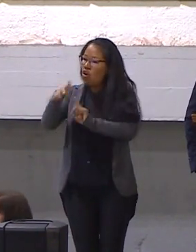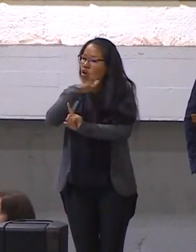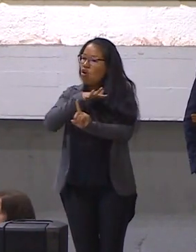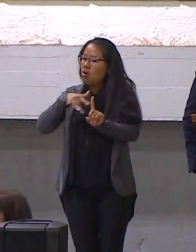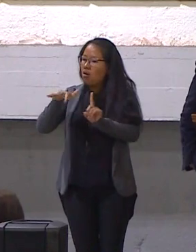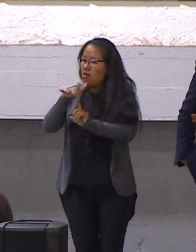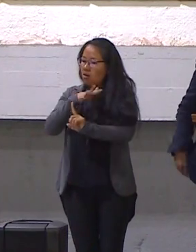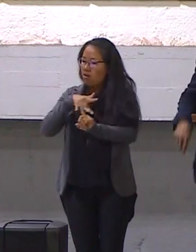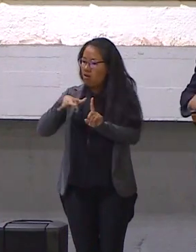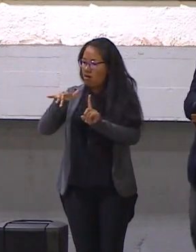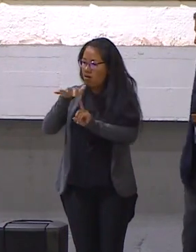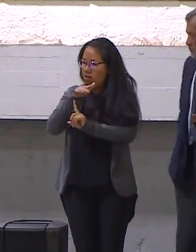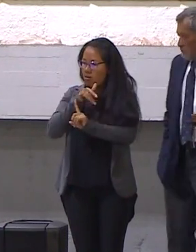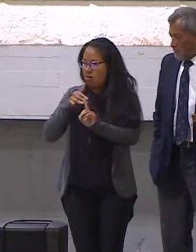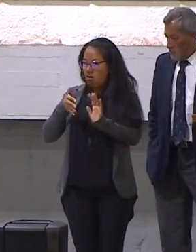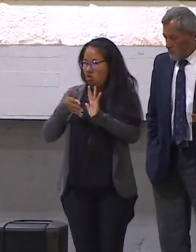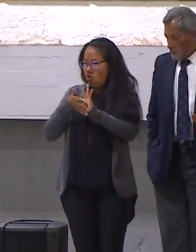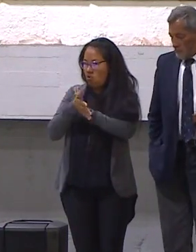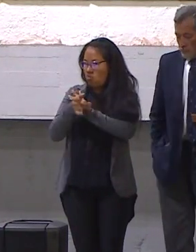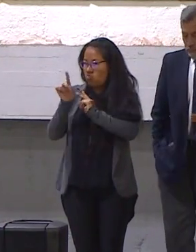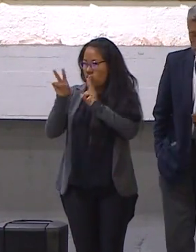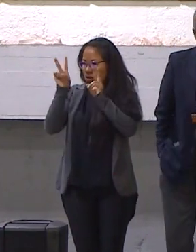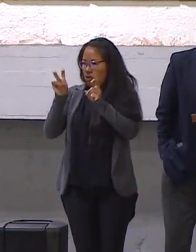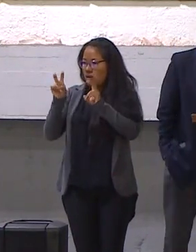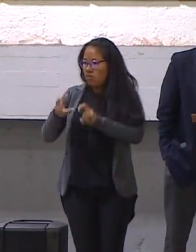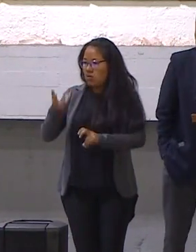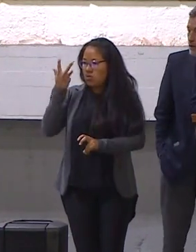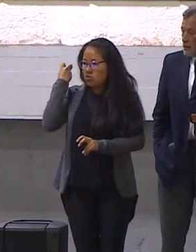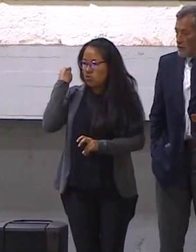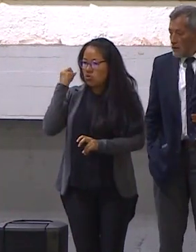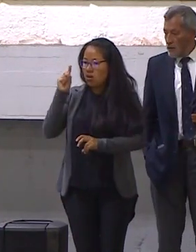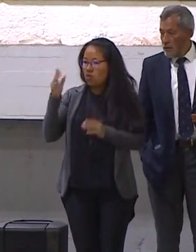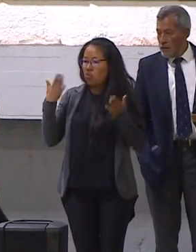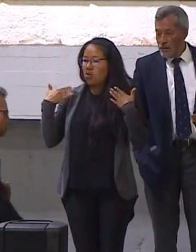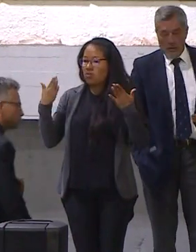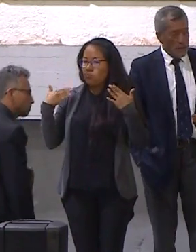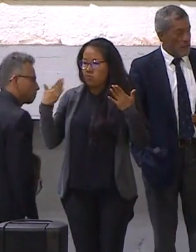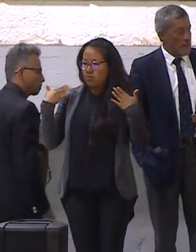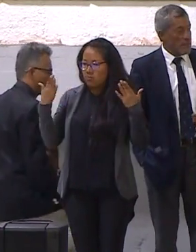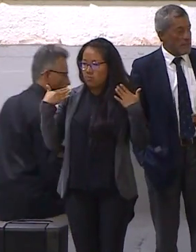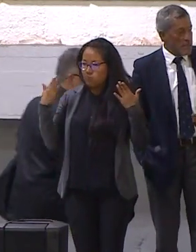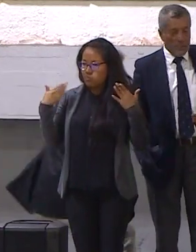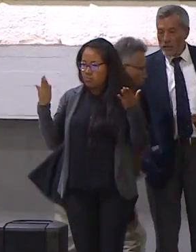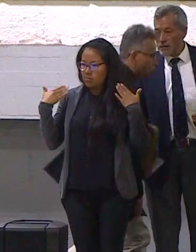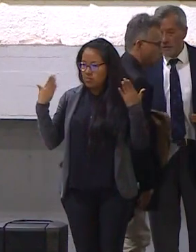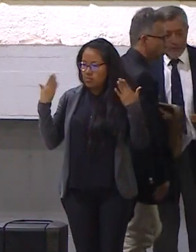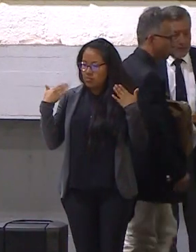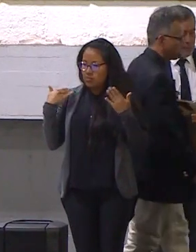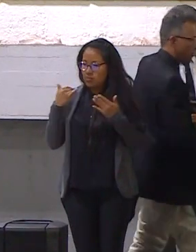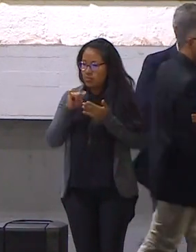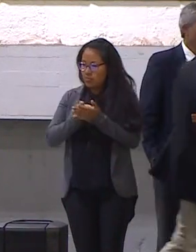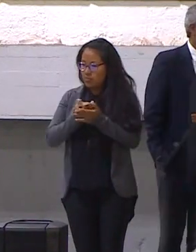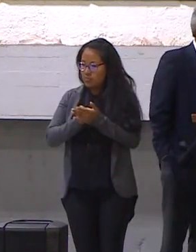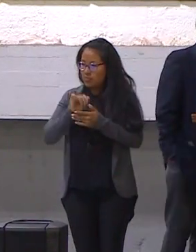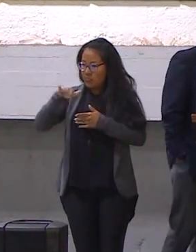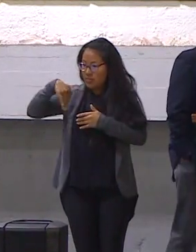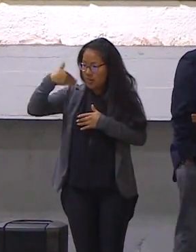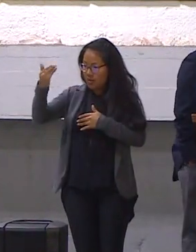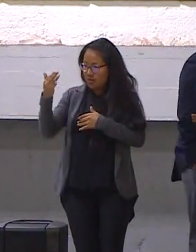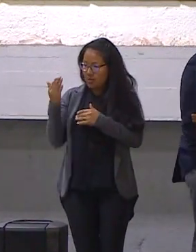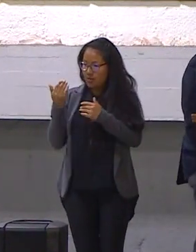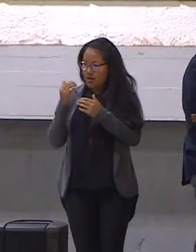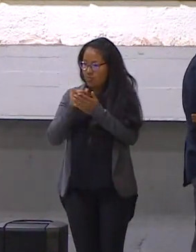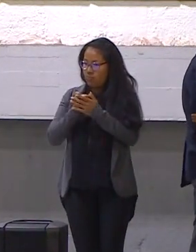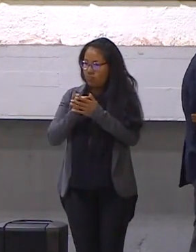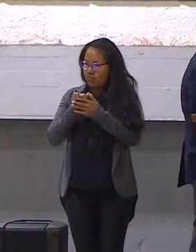poco en la historia de la educación física un poco la metodología es que después de estas dos presentaciones se van